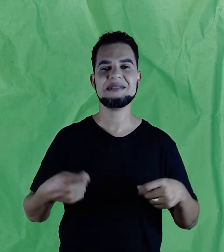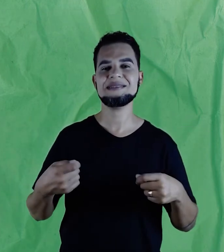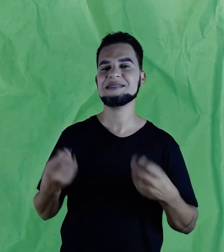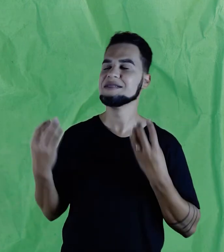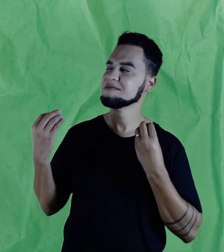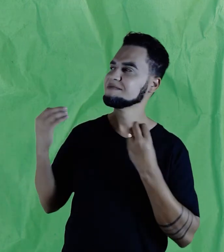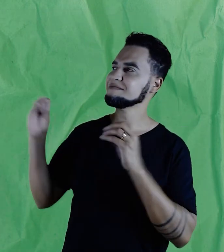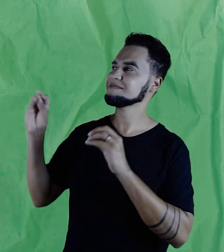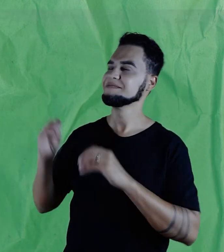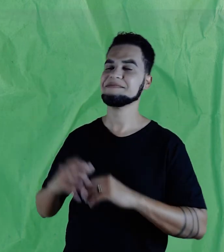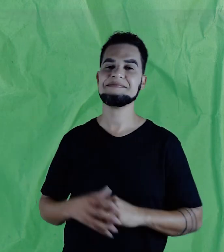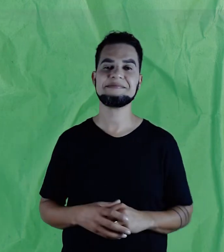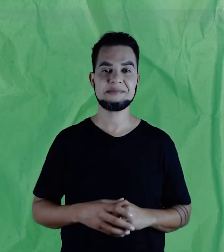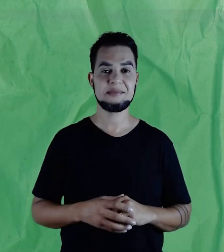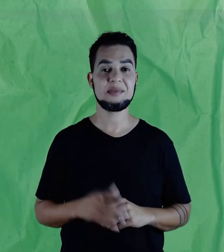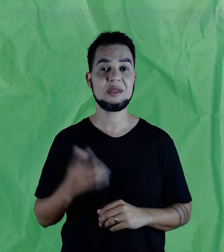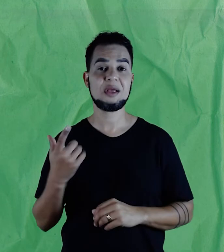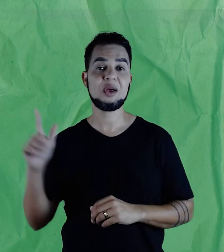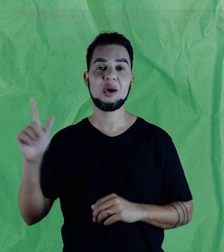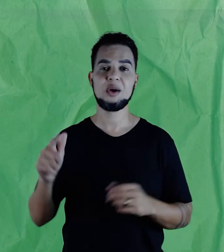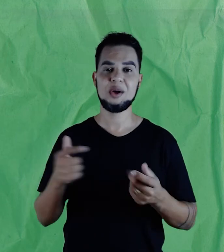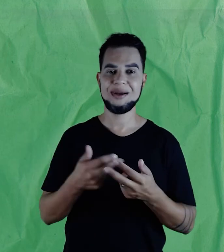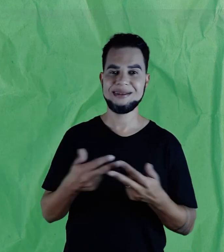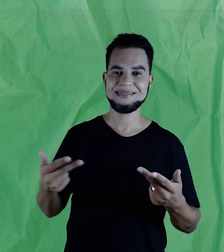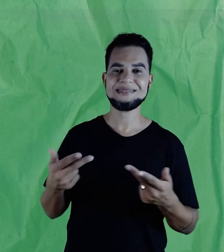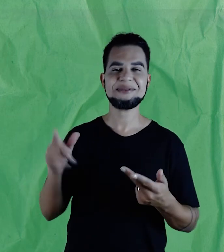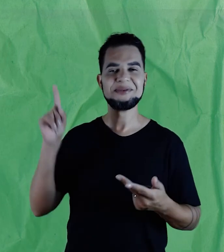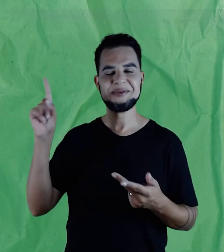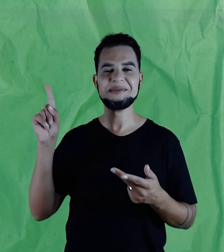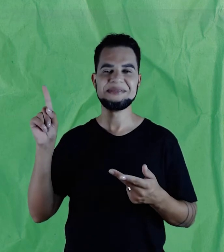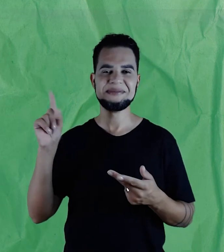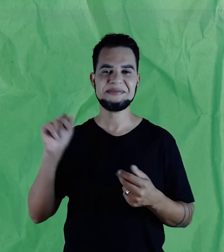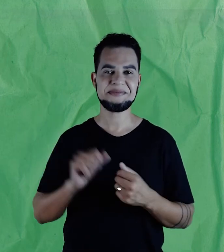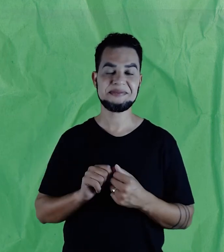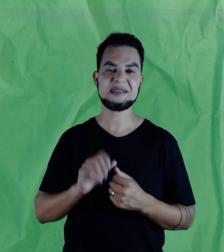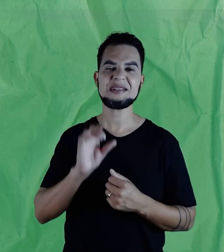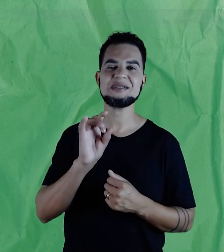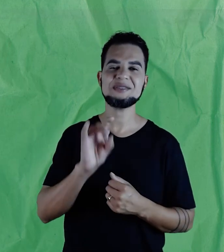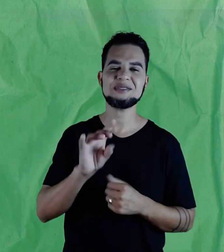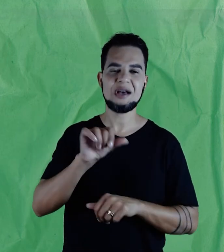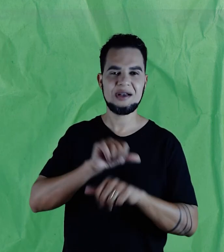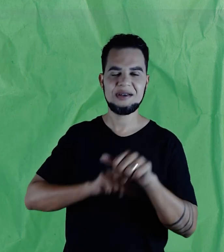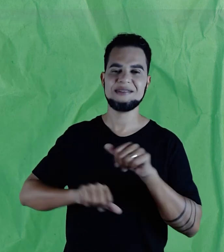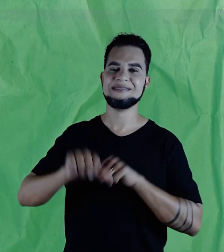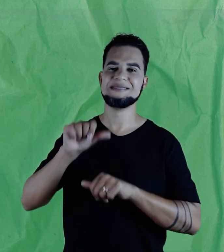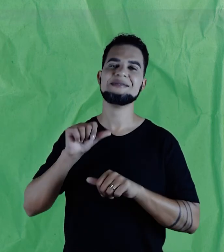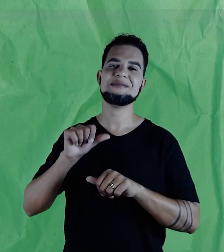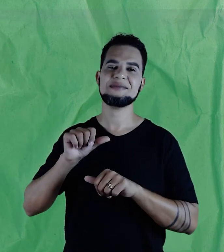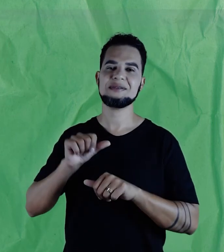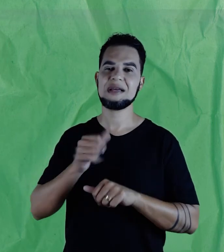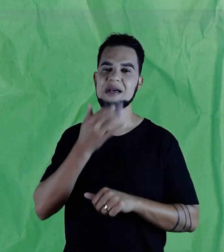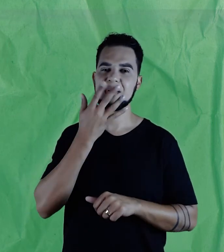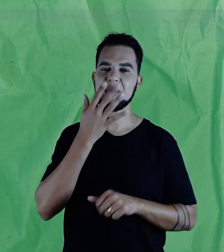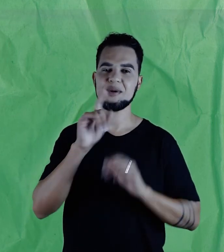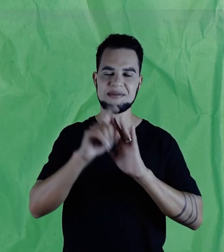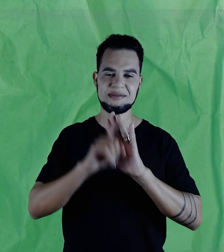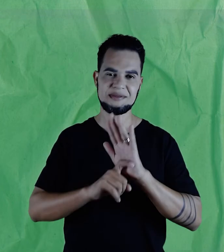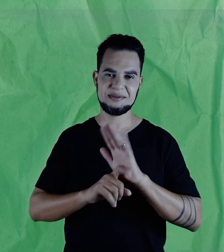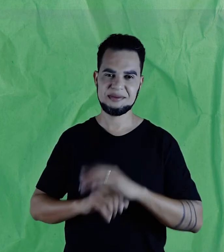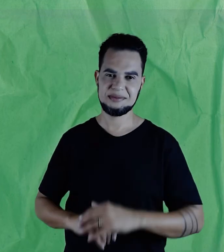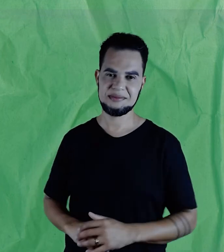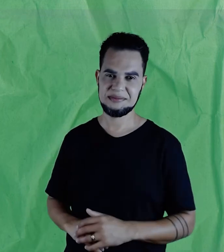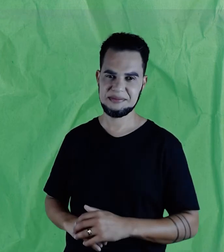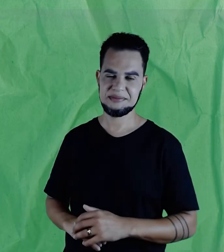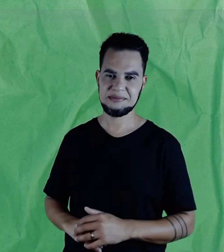direction. Uma outra coisa que faltou fazer nesse botão aqui foi só trocar a cor do texto,